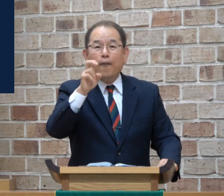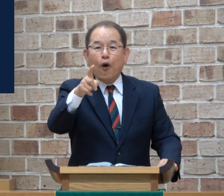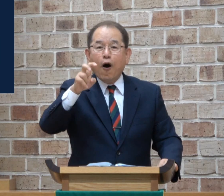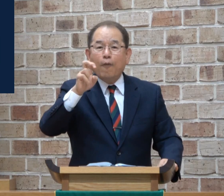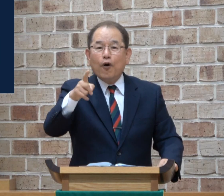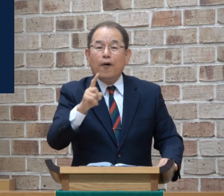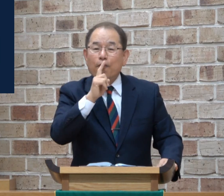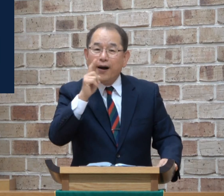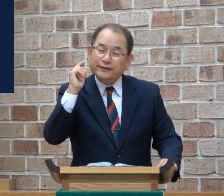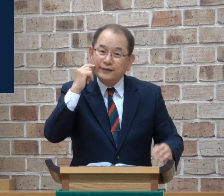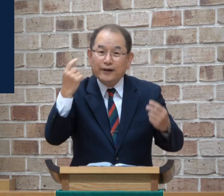어떻습니까?